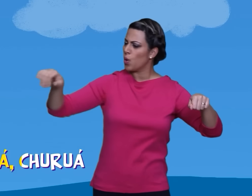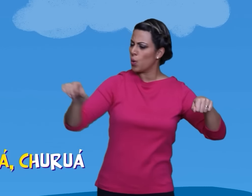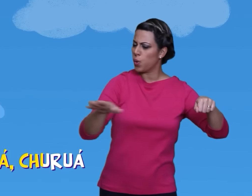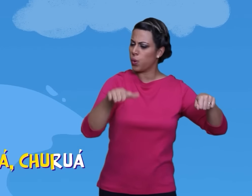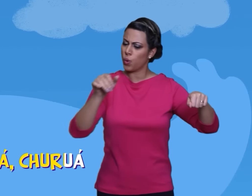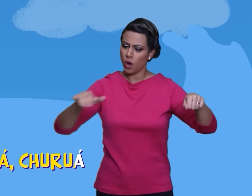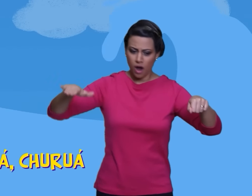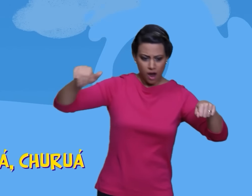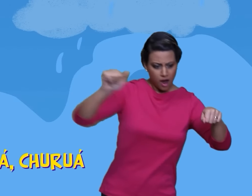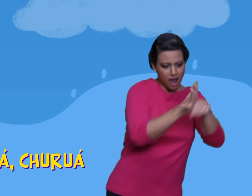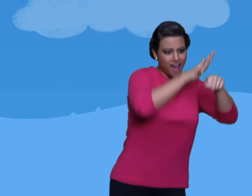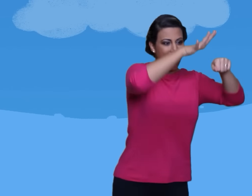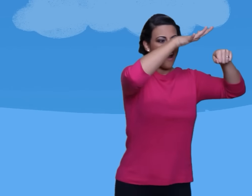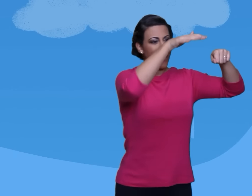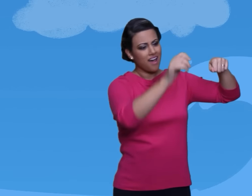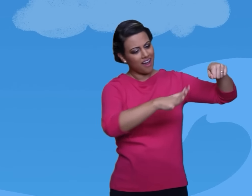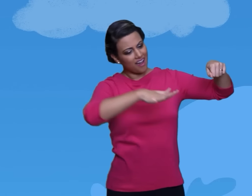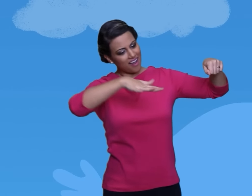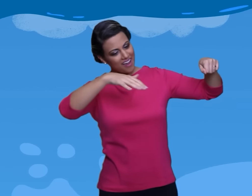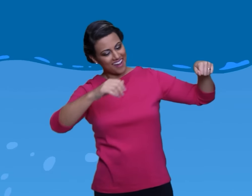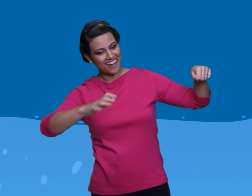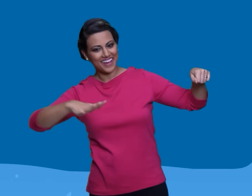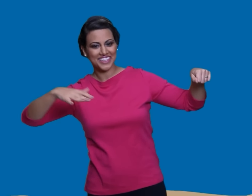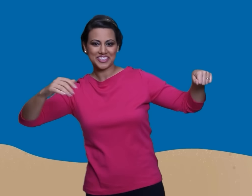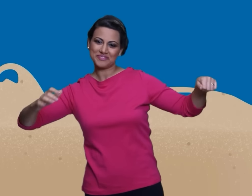churuá, churuá.